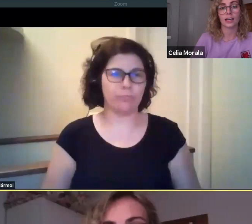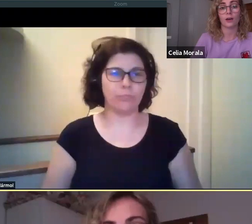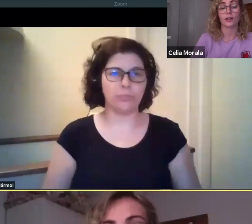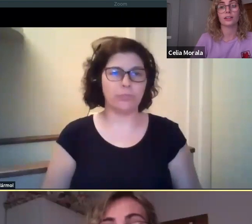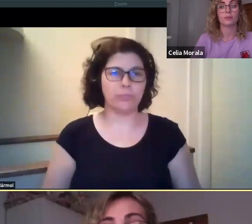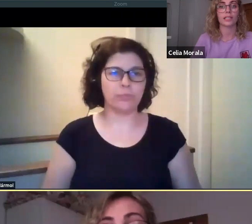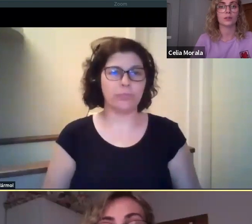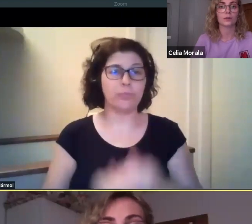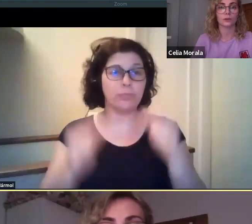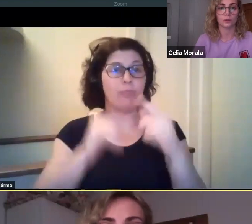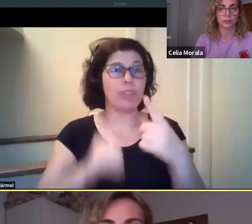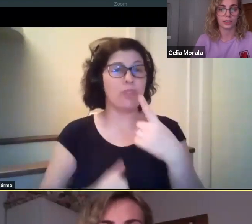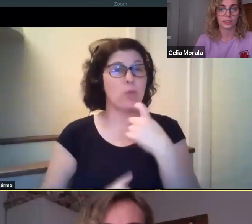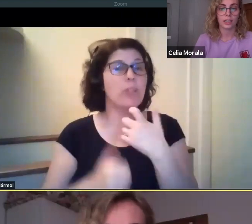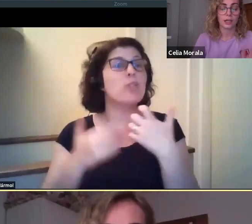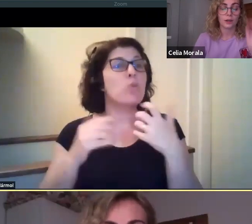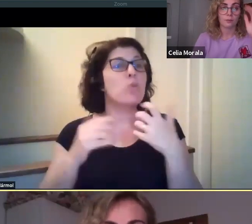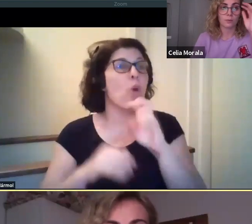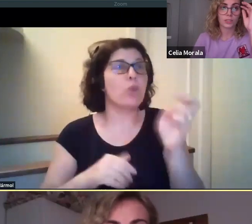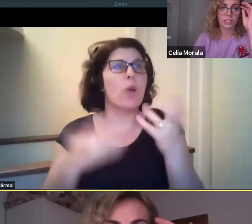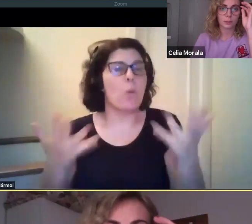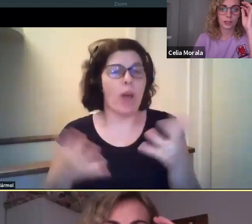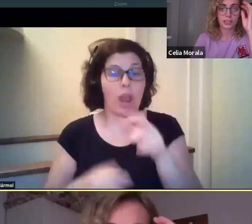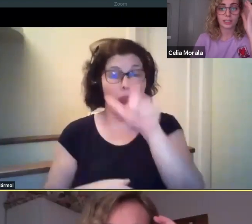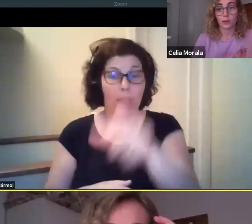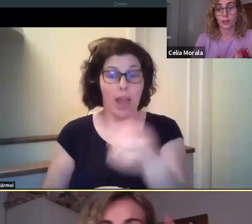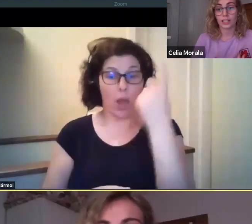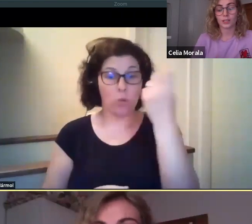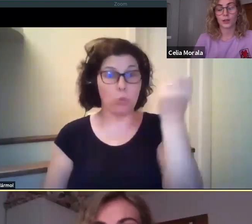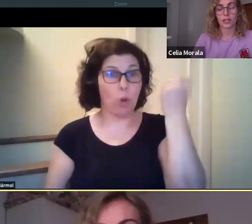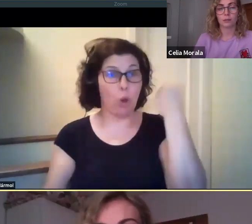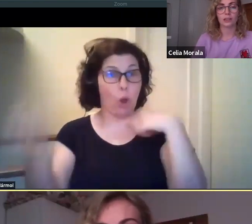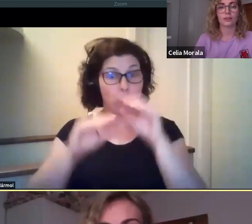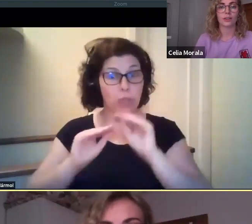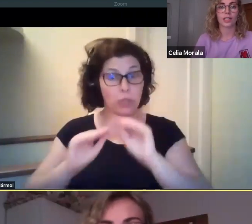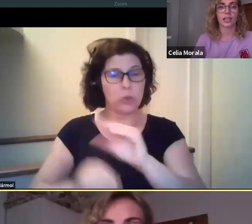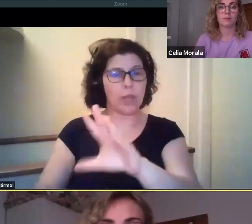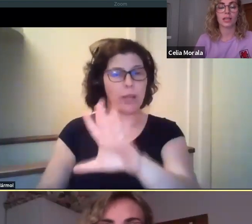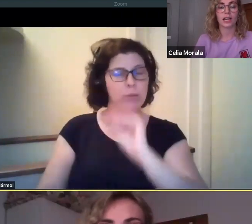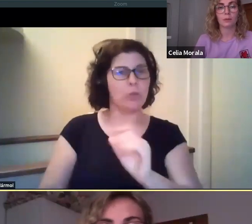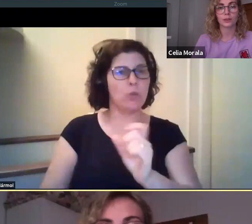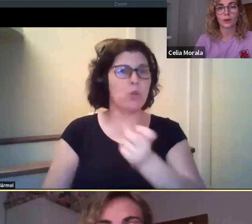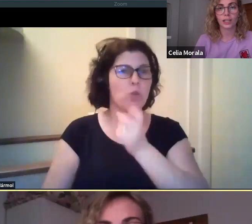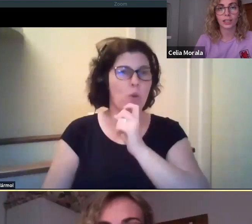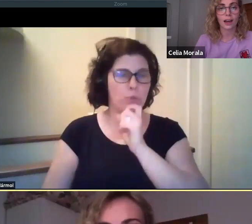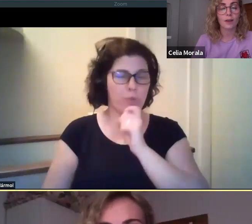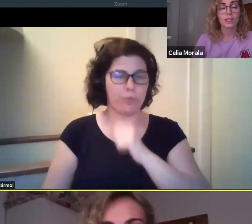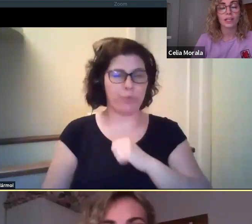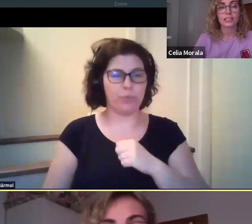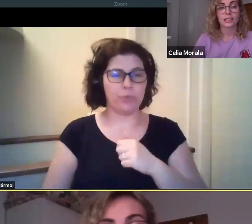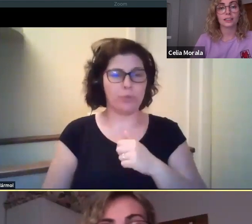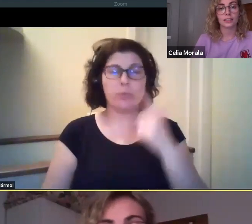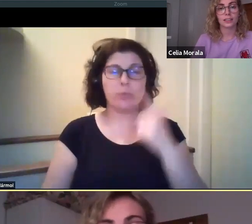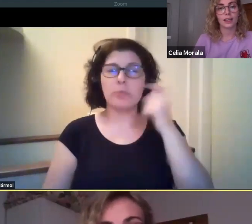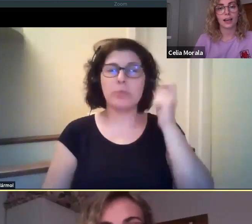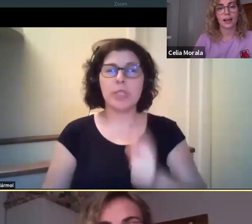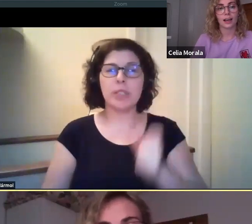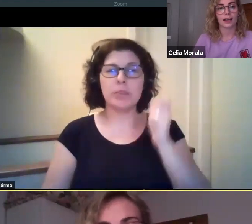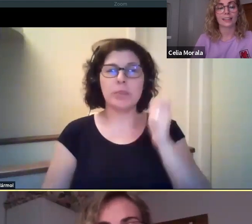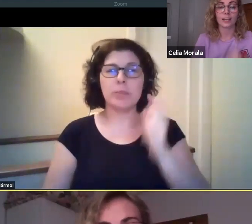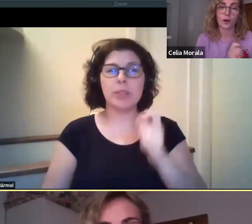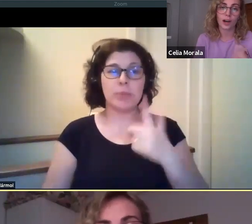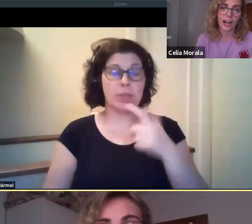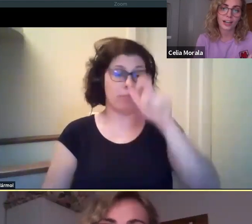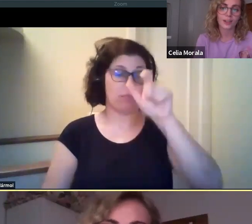es a la hora de interpretar sus conductas. Muchas veces, debido a este desconocimiento que implica la patología, se tiende